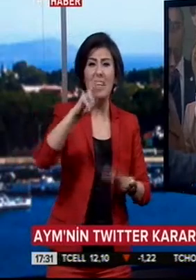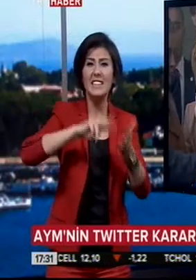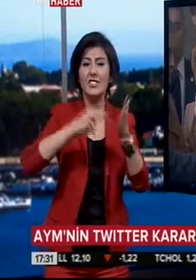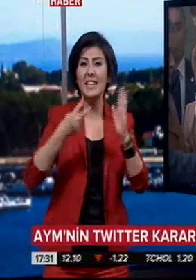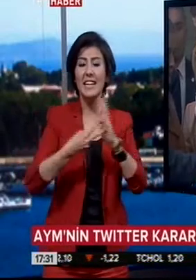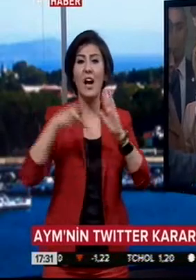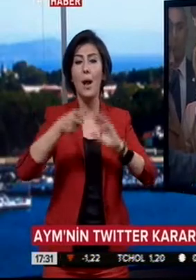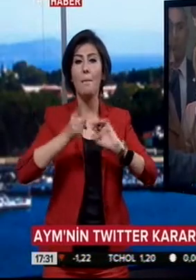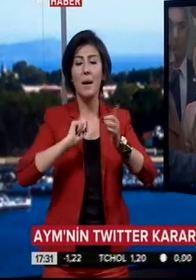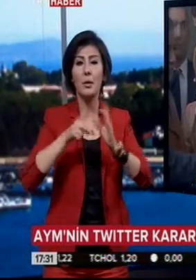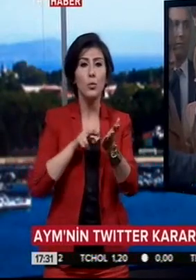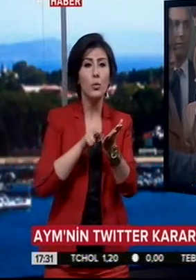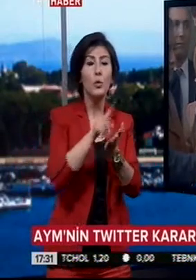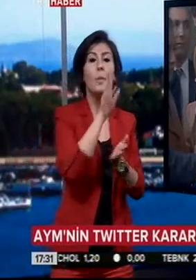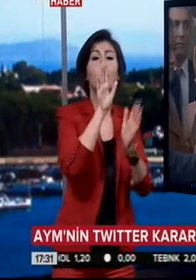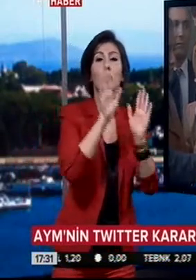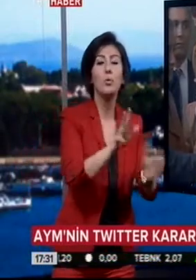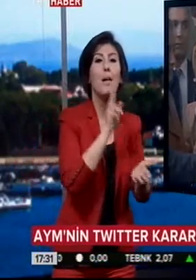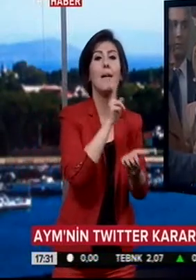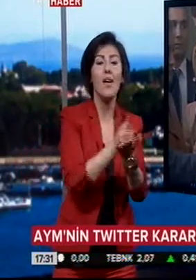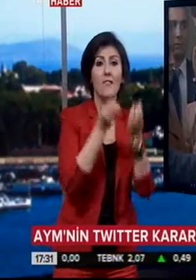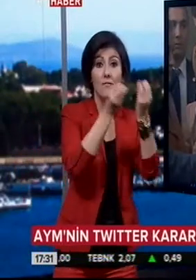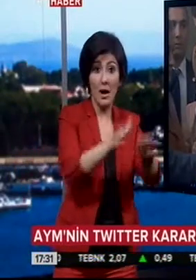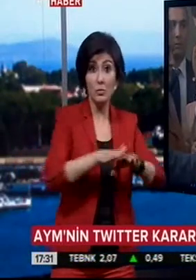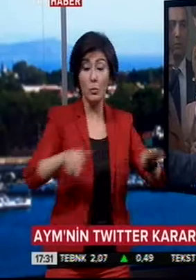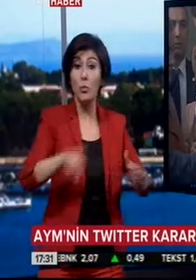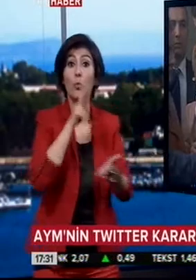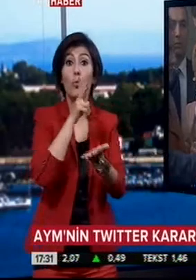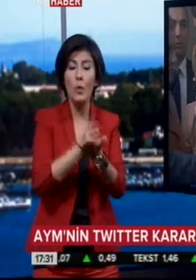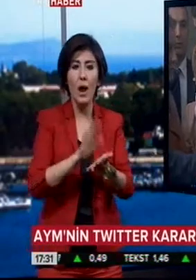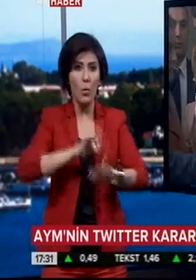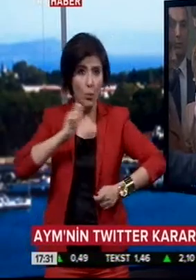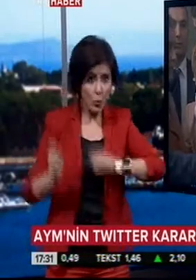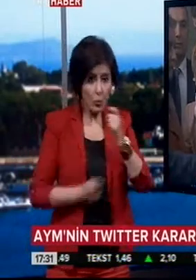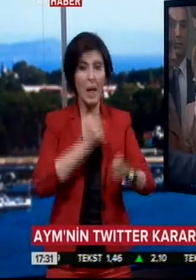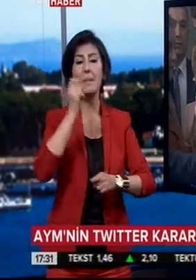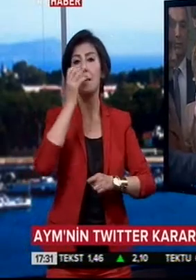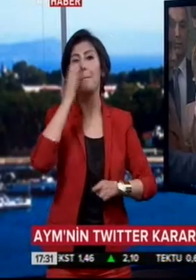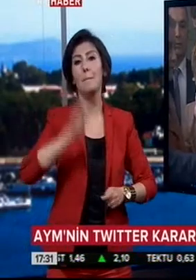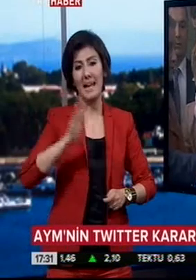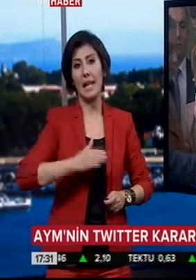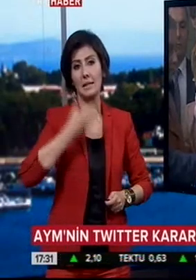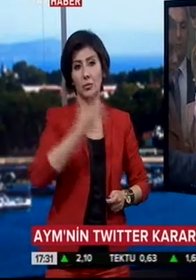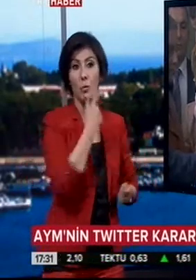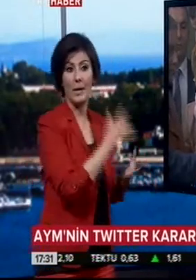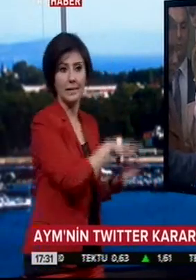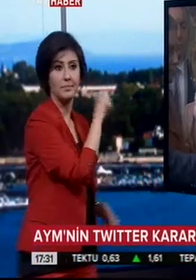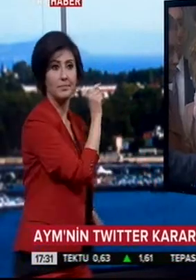İdare Mahkemesi'nin yürütmeyi durdurma kararı vermesi üzerine bu kararın uygulanmasını beklediklerini ifade eden Haşim Kılıç,